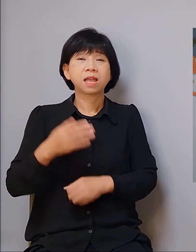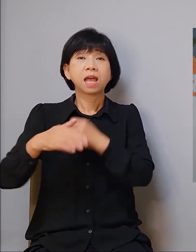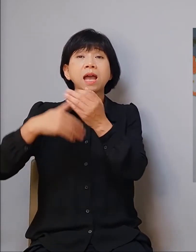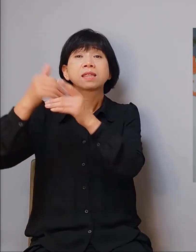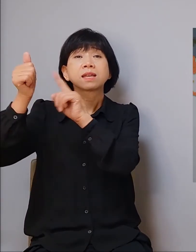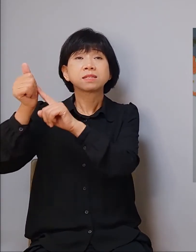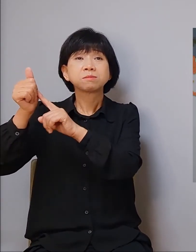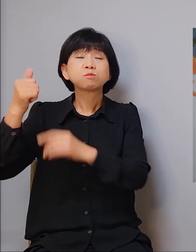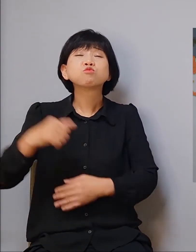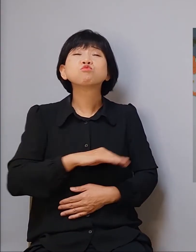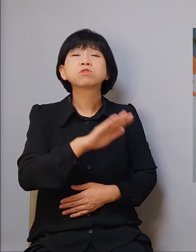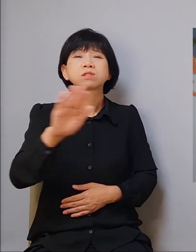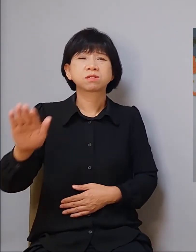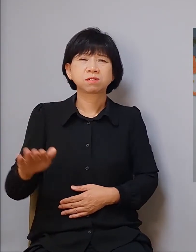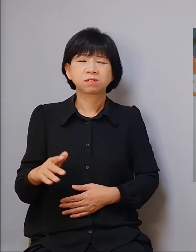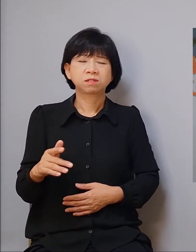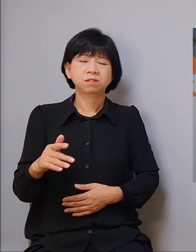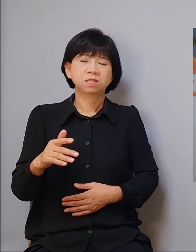하나님의 자녀인 우리와